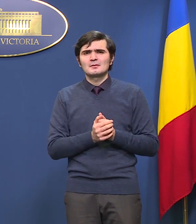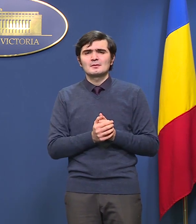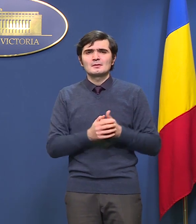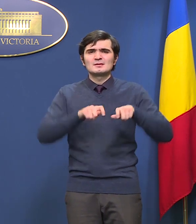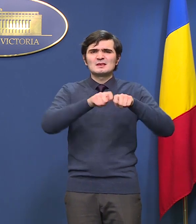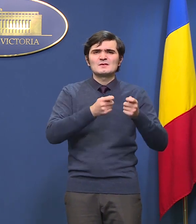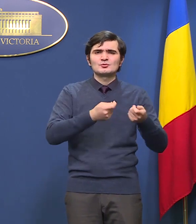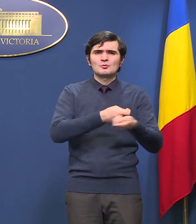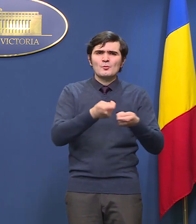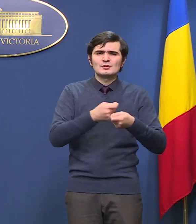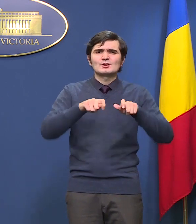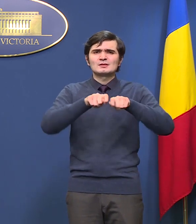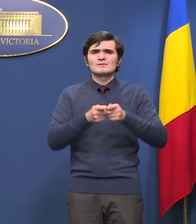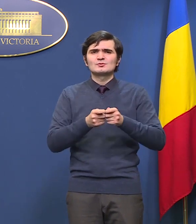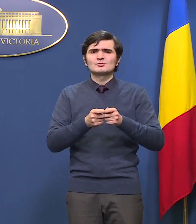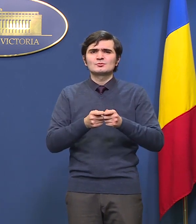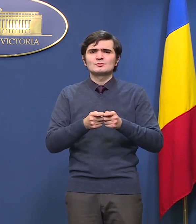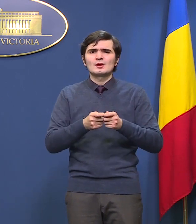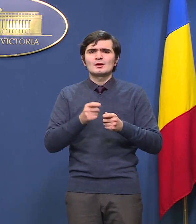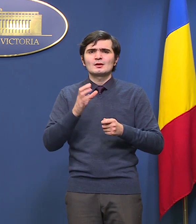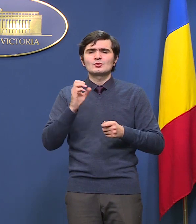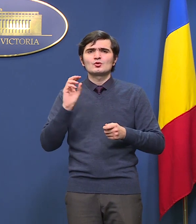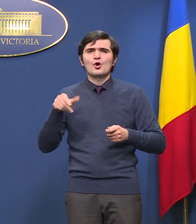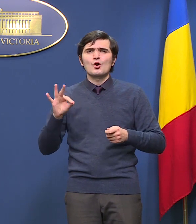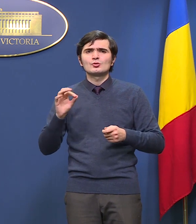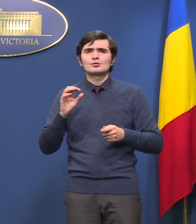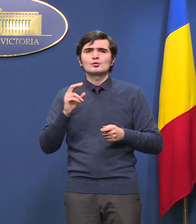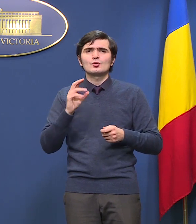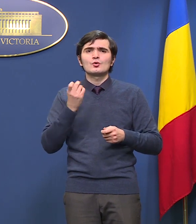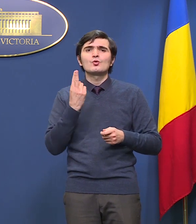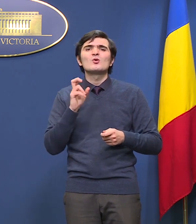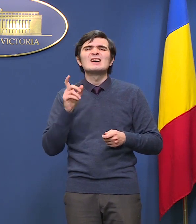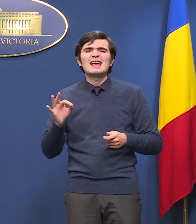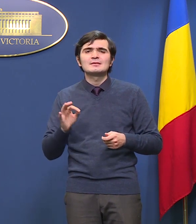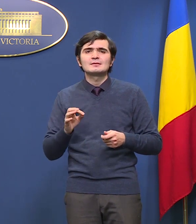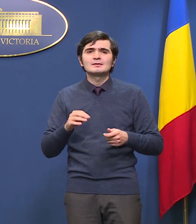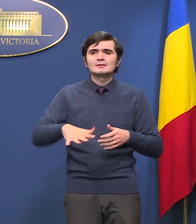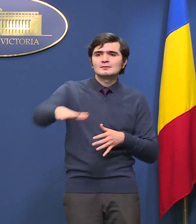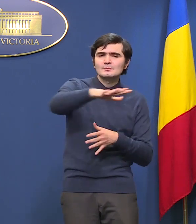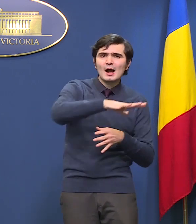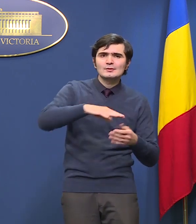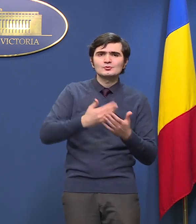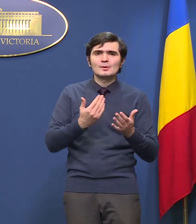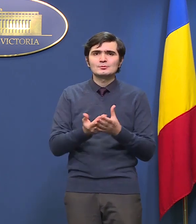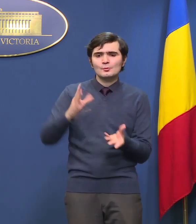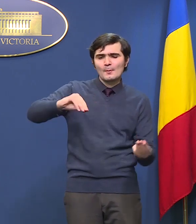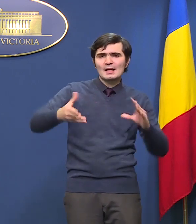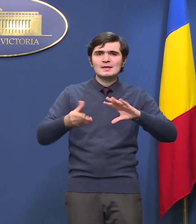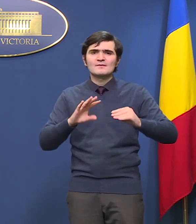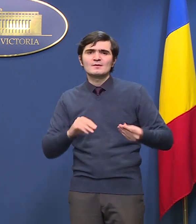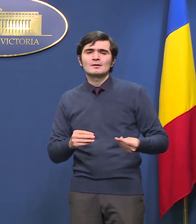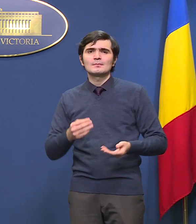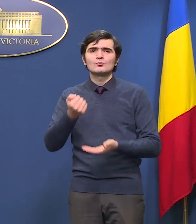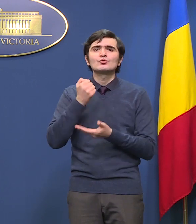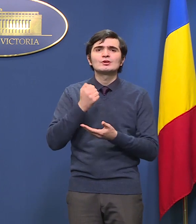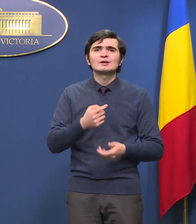deficitul comercial, deficitul de cont curent. Spațiul de manevră bugetar și fiscal pe care îl avem